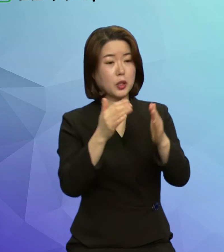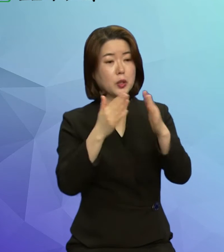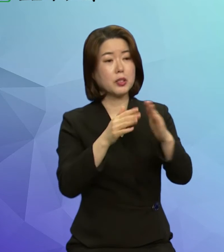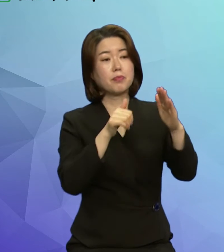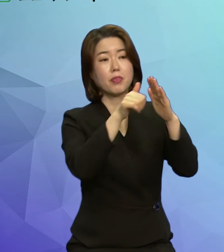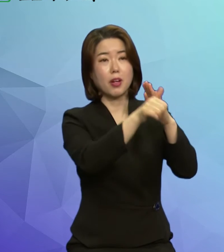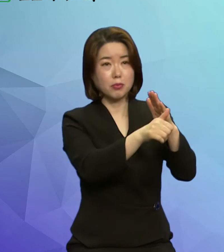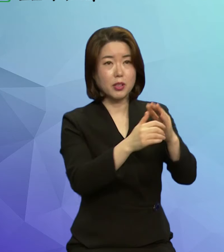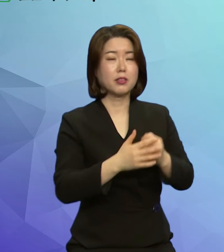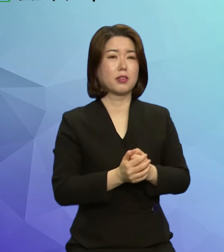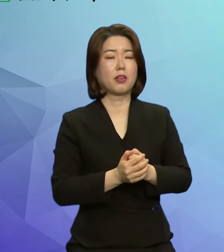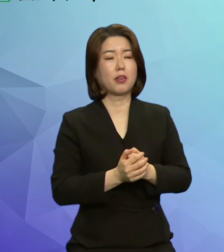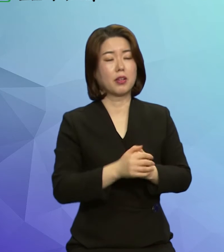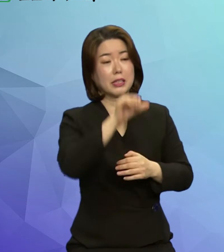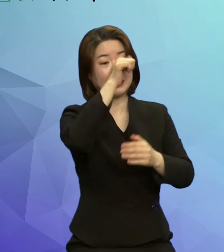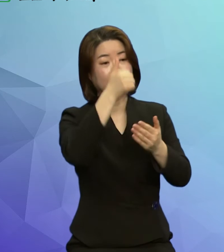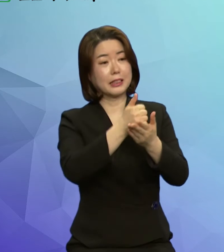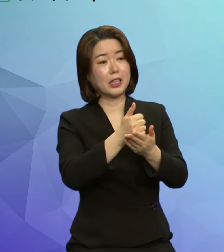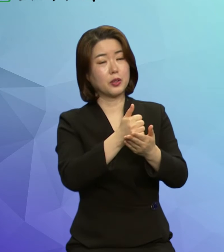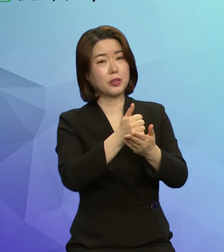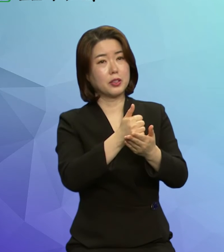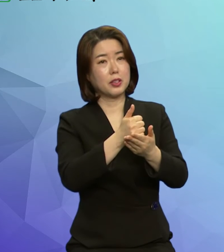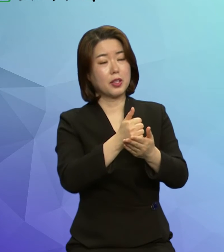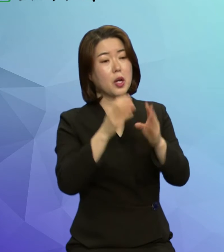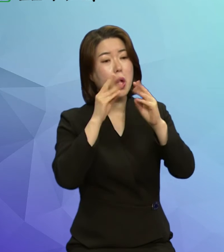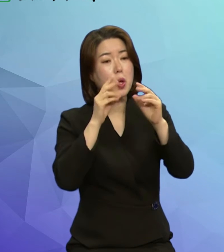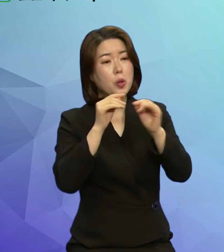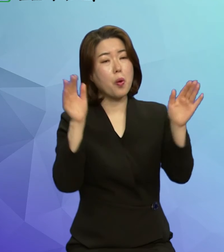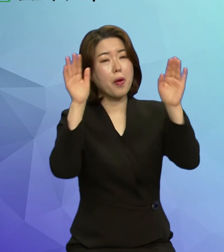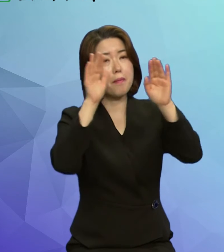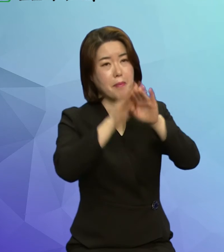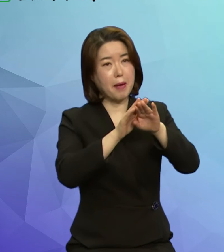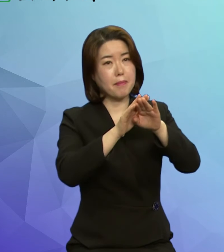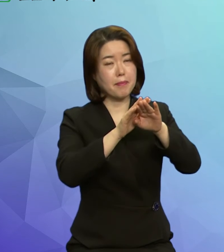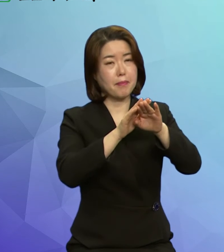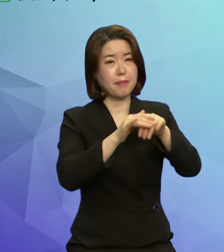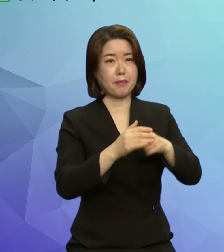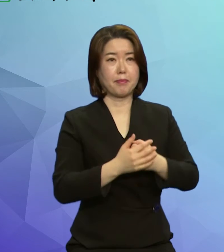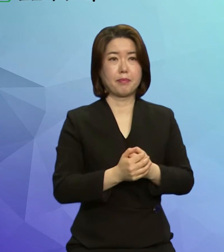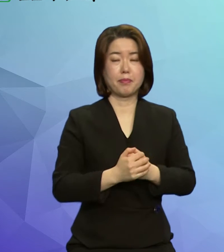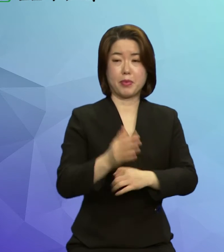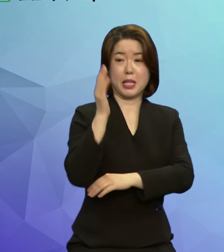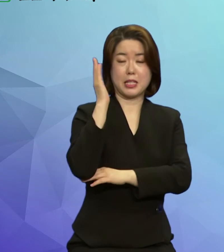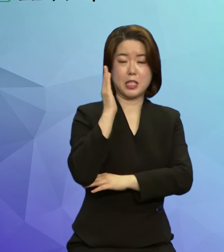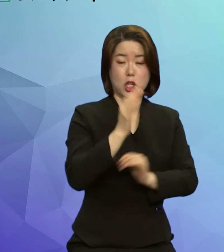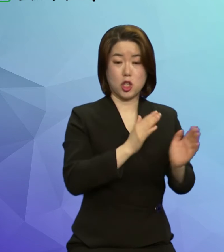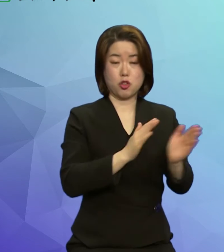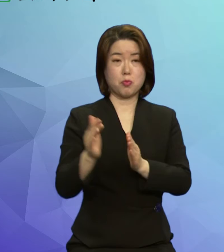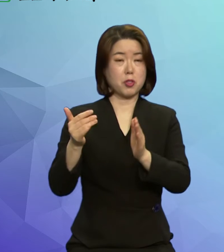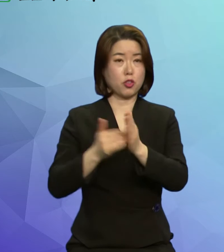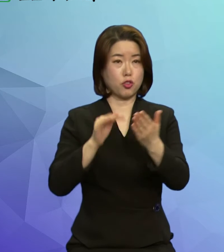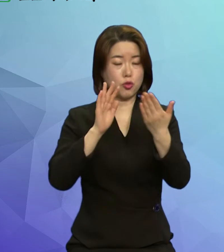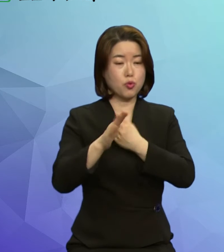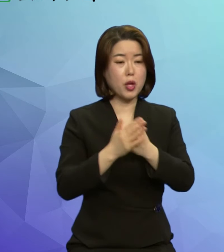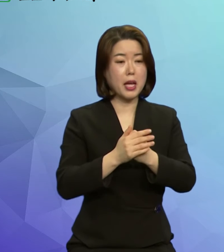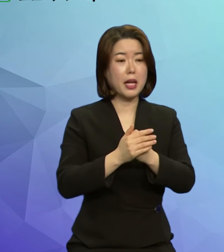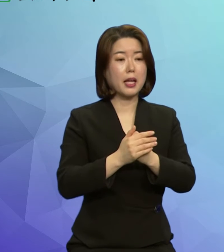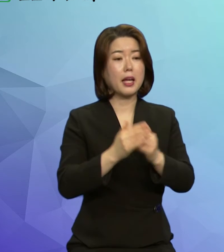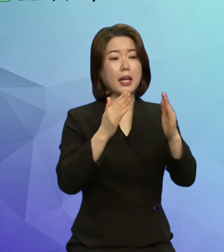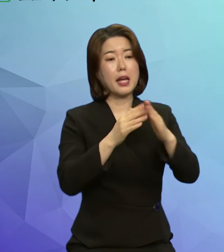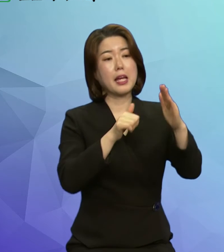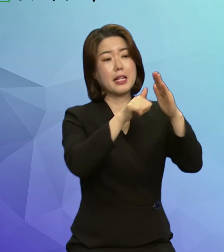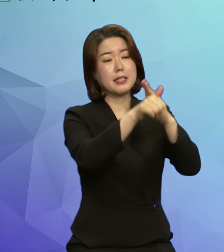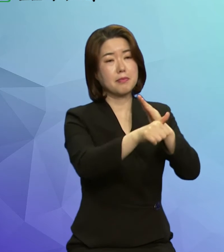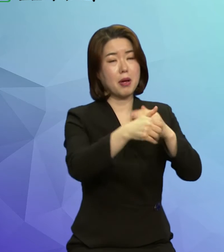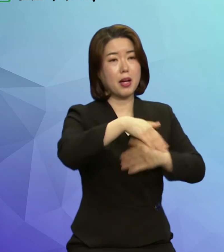댁에 가셔서 그 장로님께 토요일 밤에 설교 준비 끝나고 신방 온 이유를